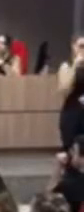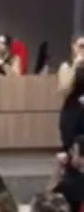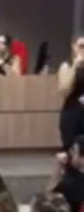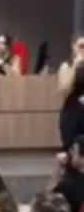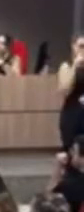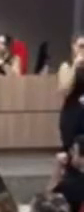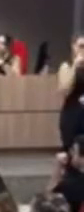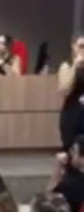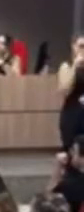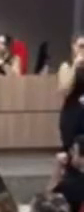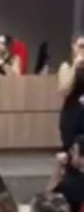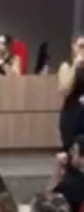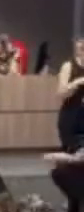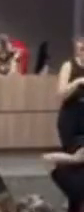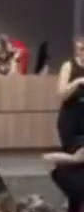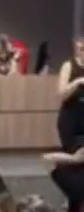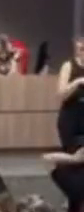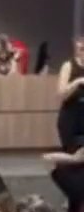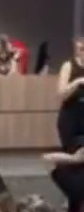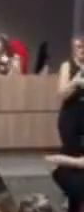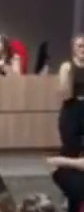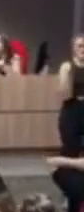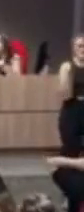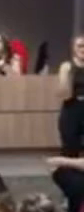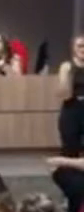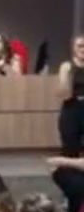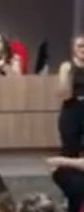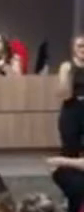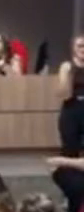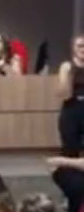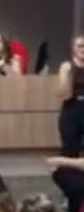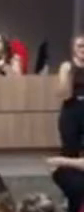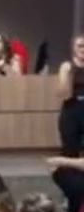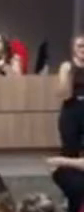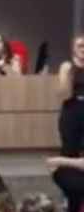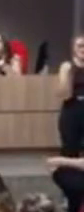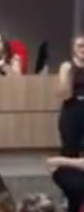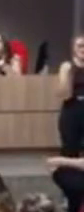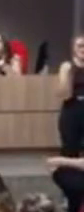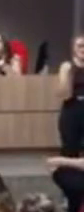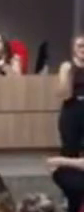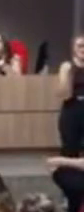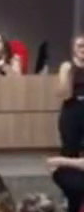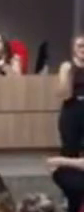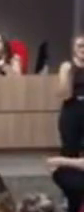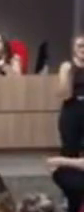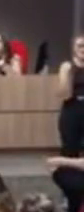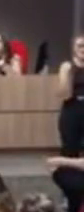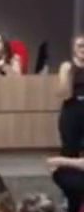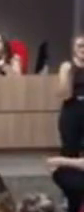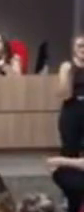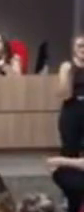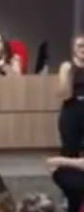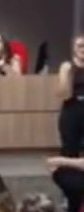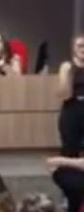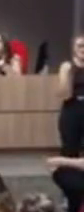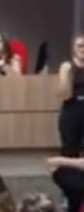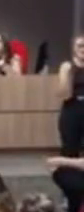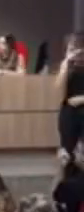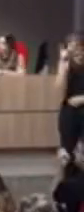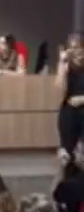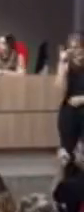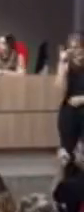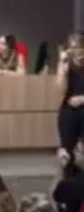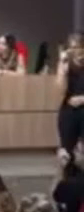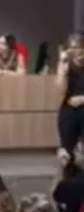ordem do possível. Né? Então, é uma informação que chama muita atenção. 22% desses hospitais, as pessoas tomam banho